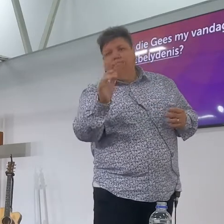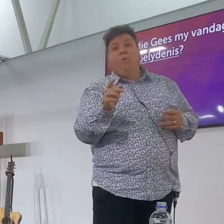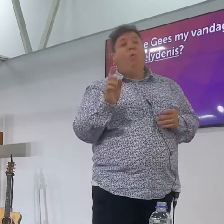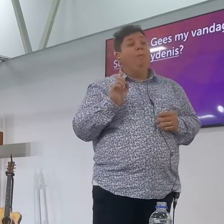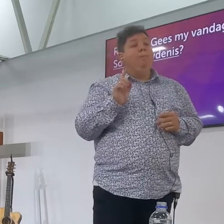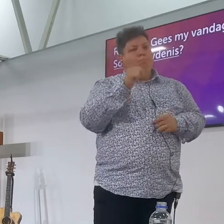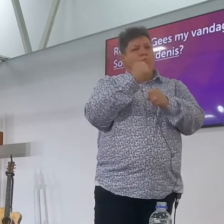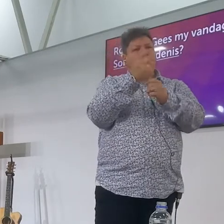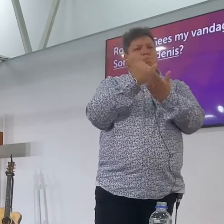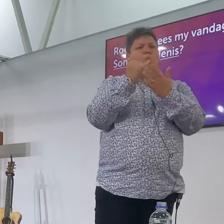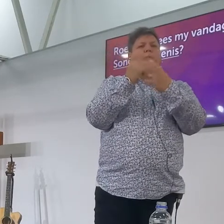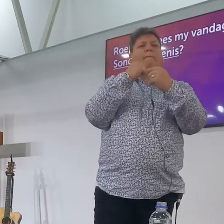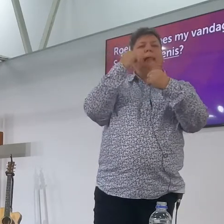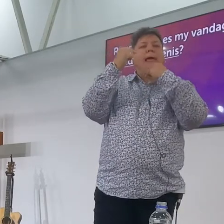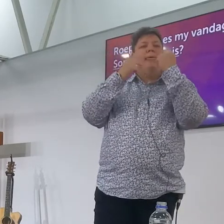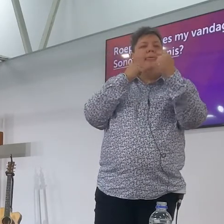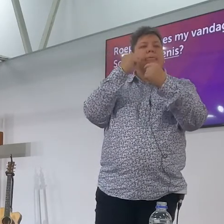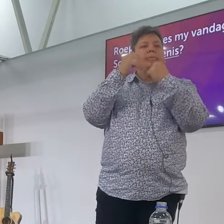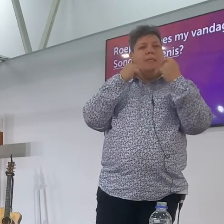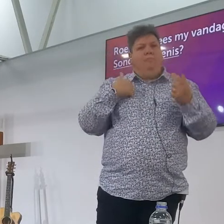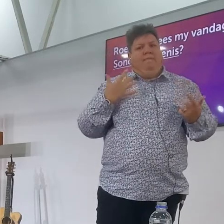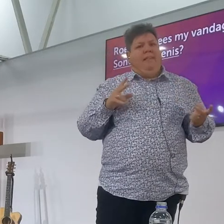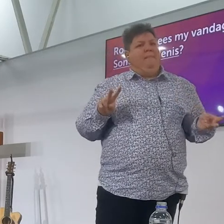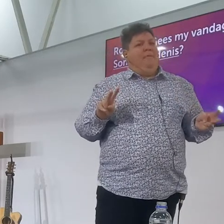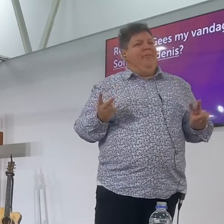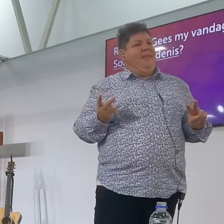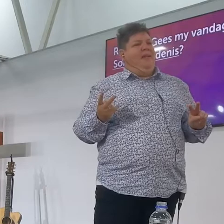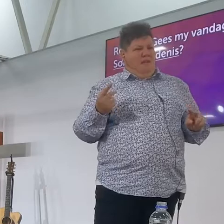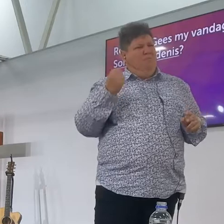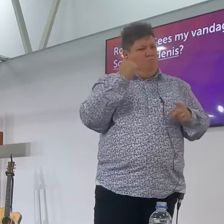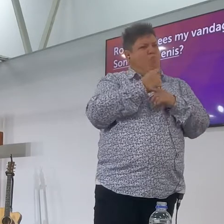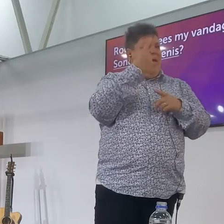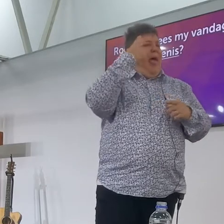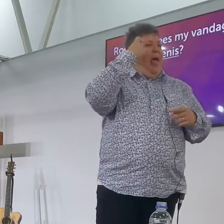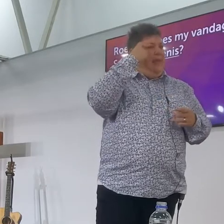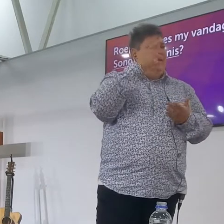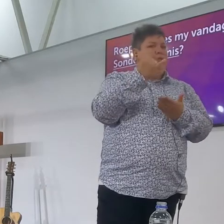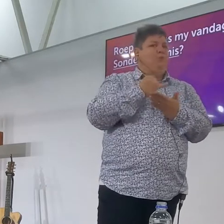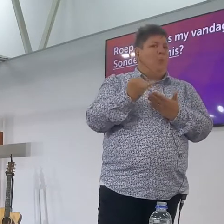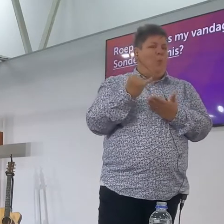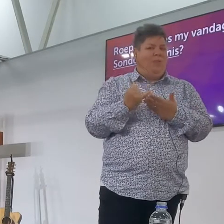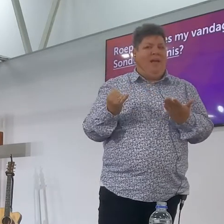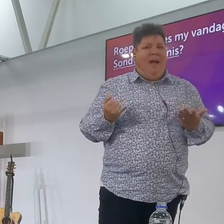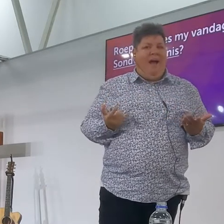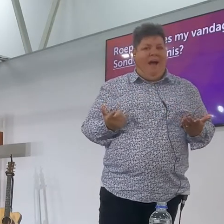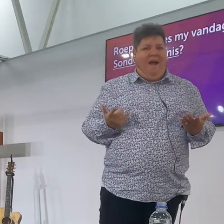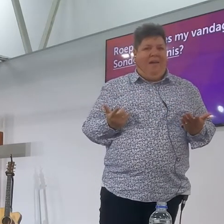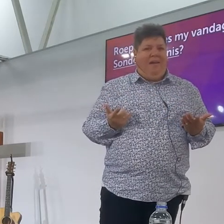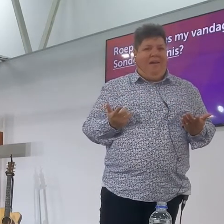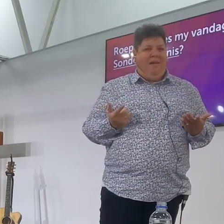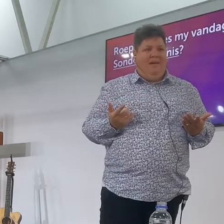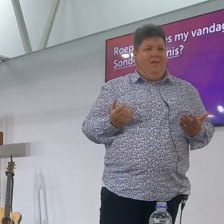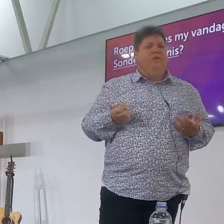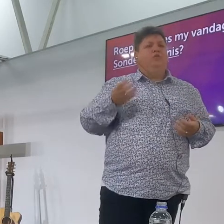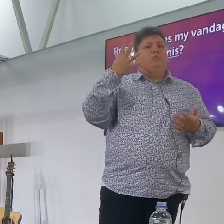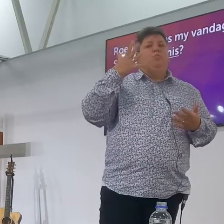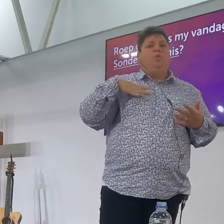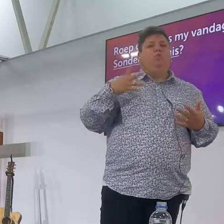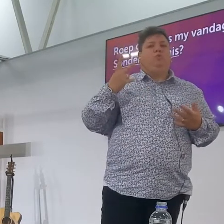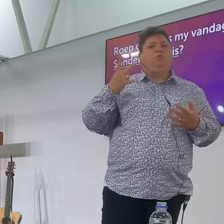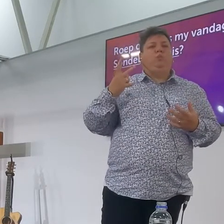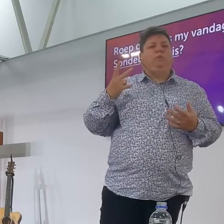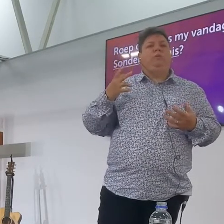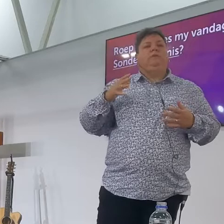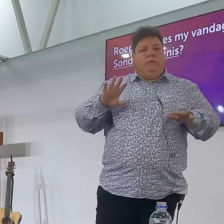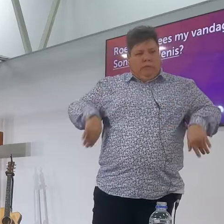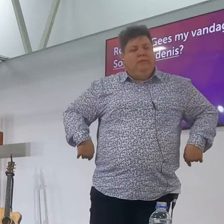saam met bekering ook, as ek tot bekering wil kom, dan moet ek erken ek is 'n sondaar. Maar ek dink baie keer bou ons bagasie langs die pad op as kinders van die